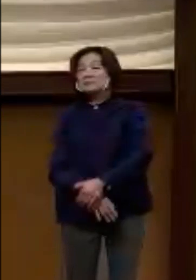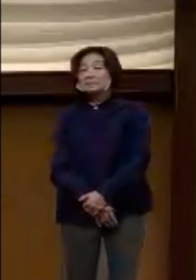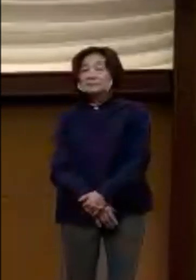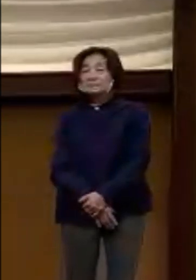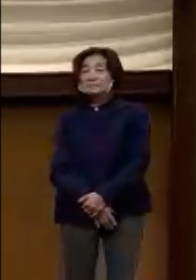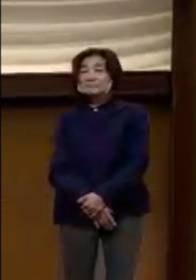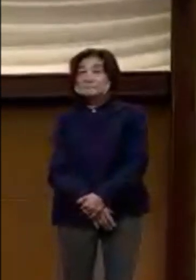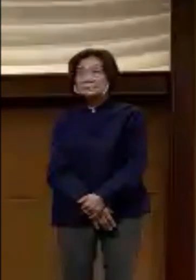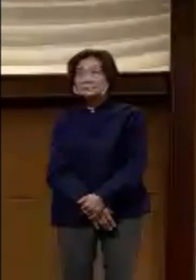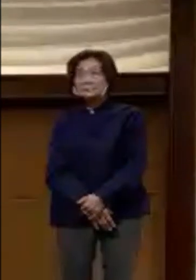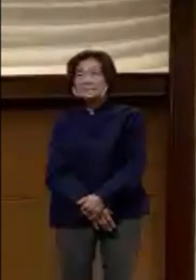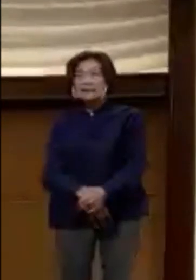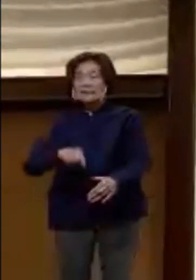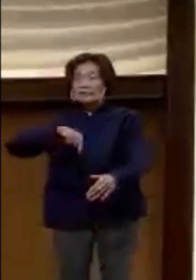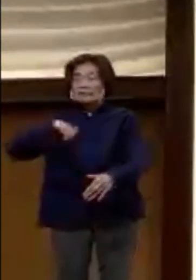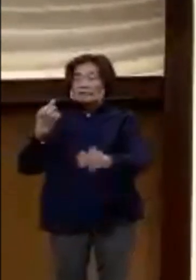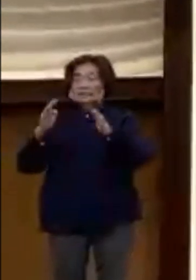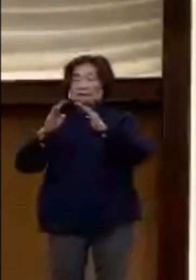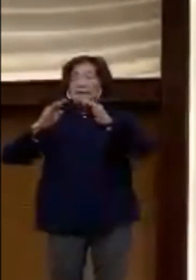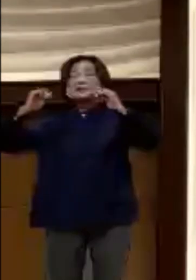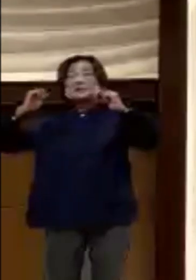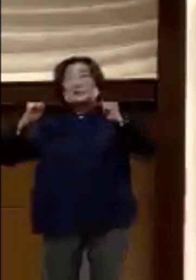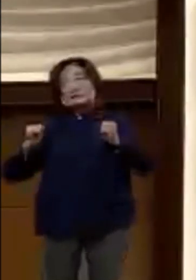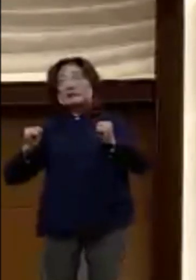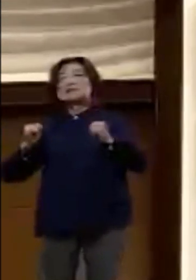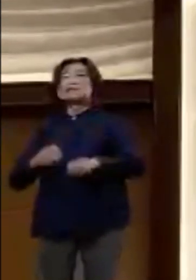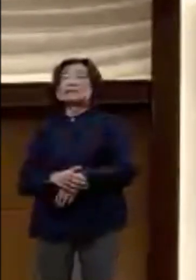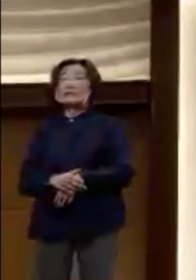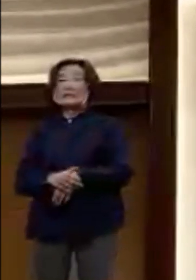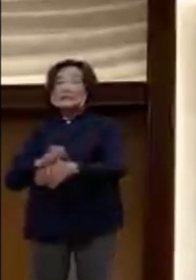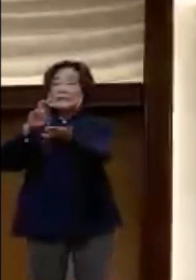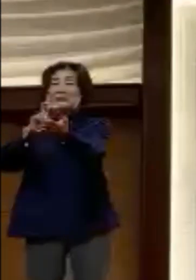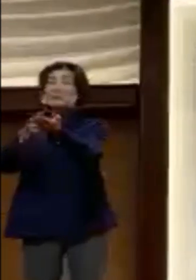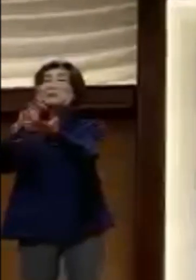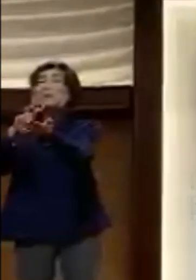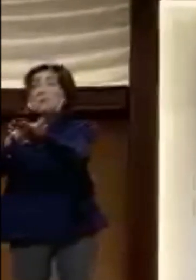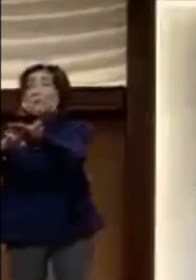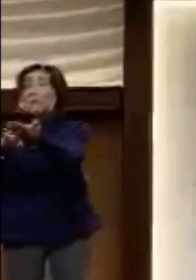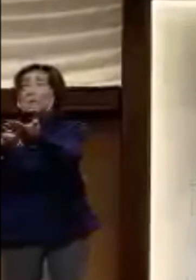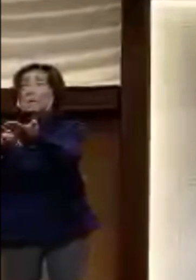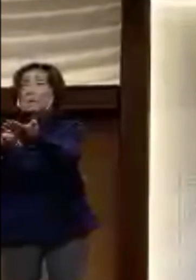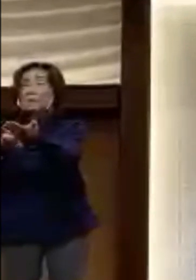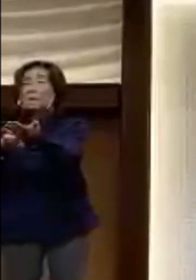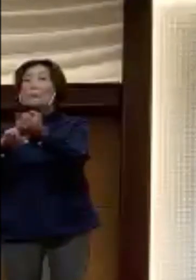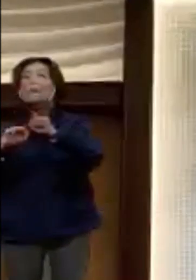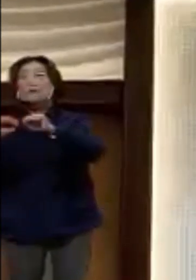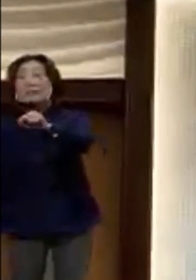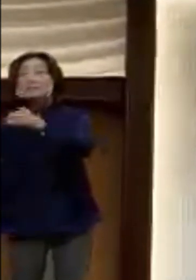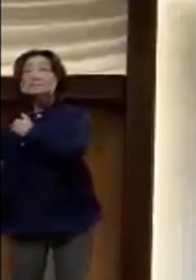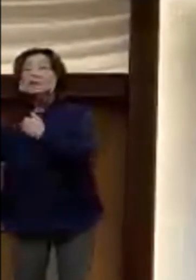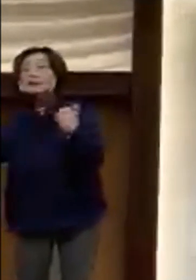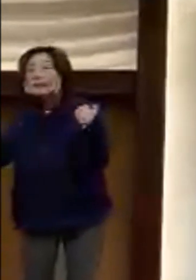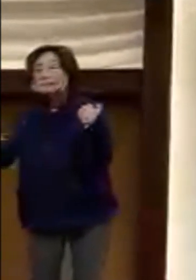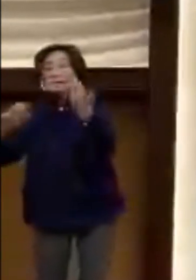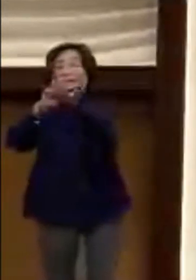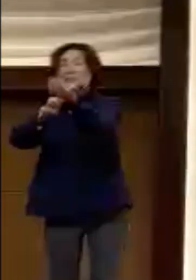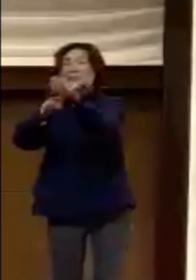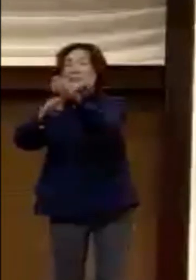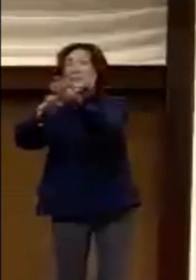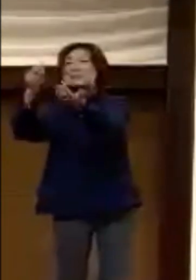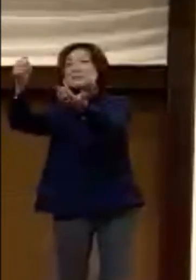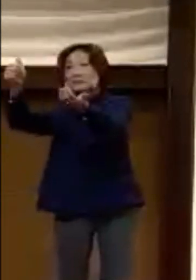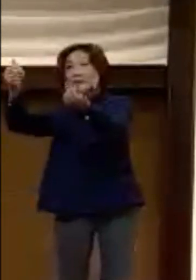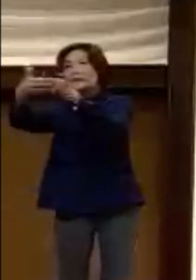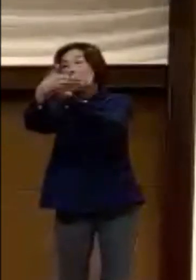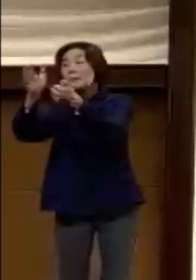ートしてきました。自宅にいながらにして医療を行い、医療のお医者様から見守れる、